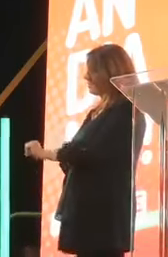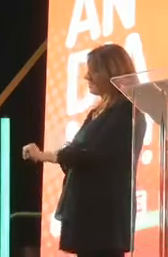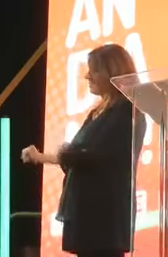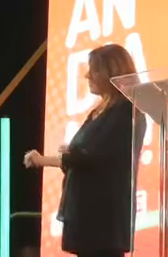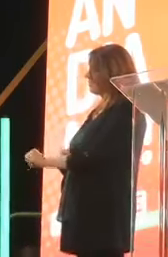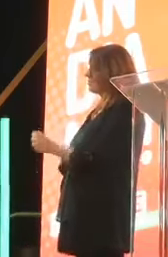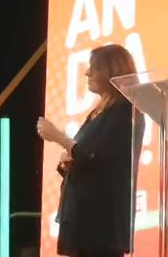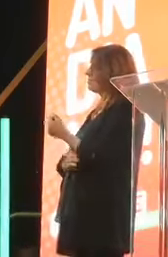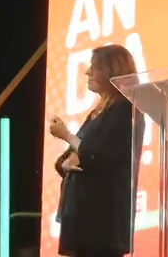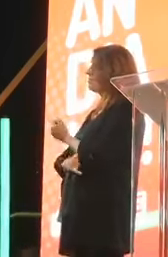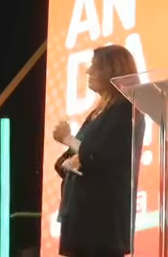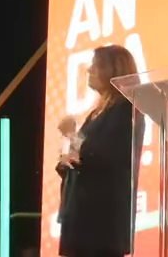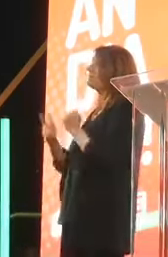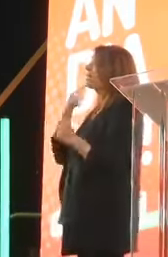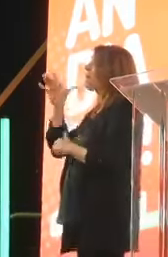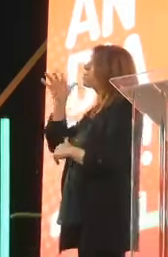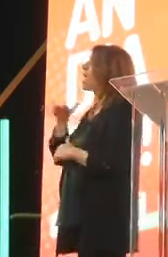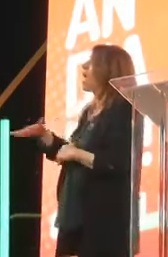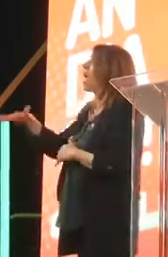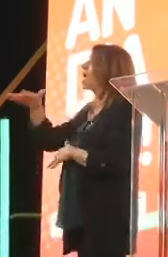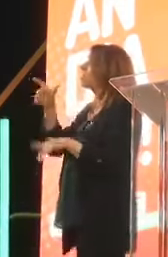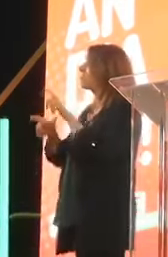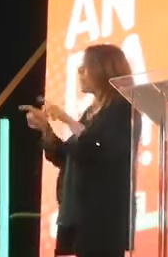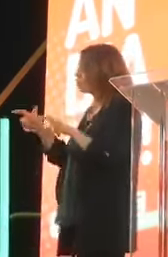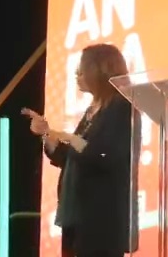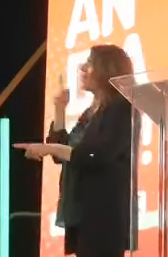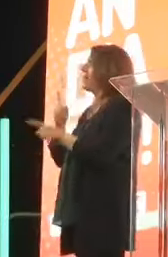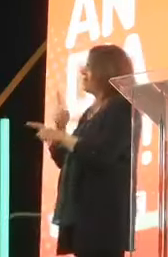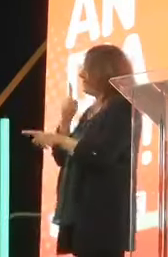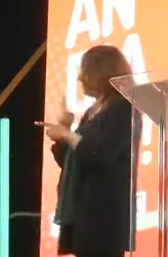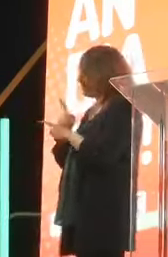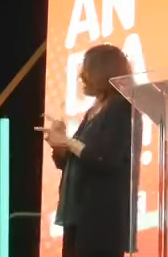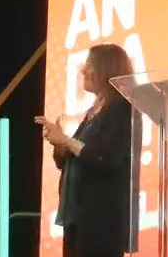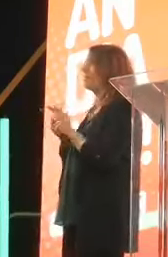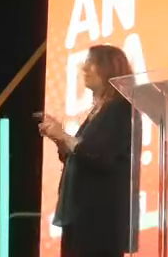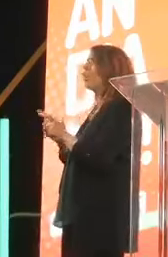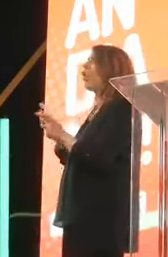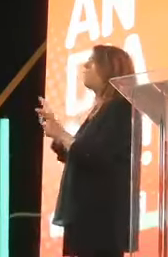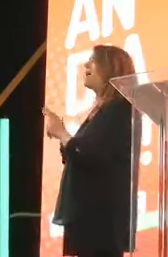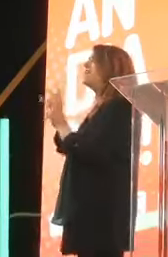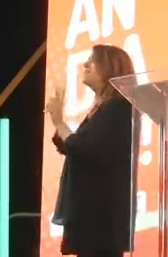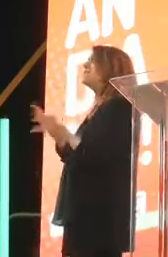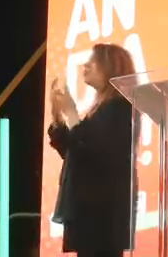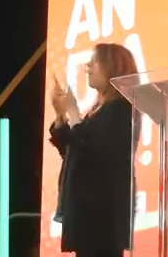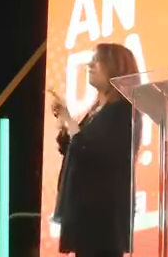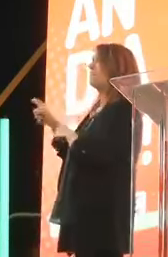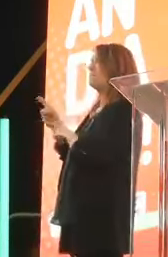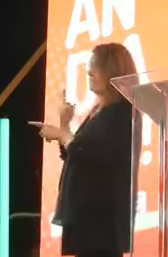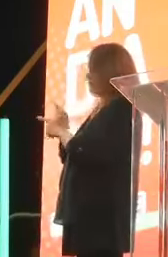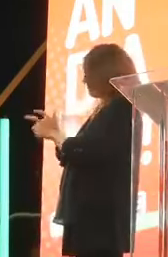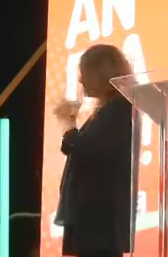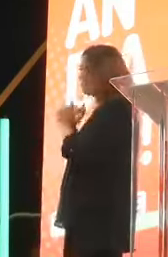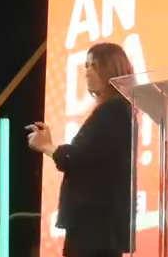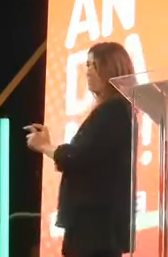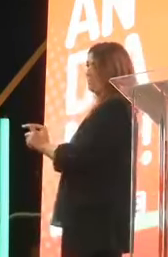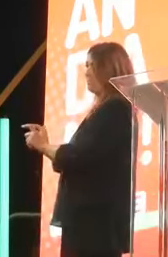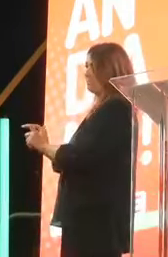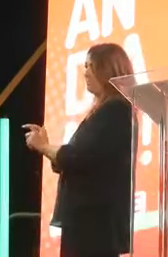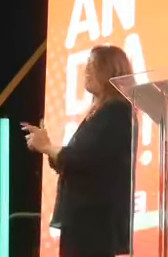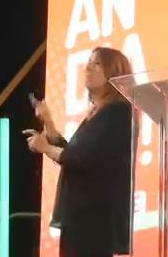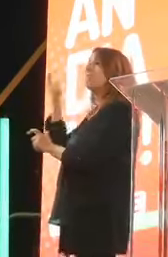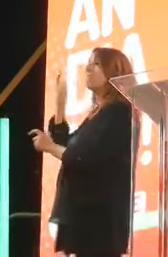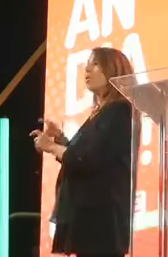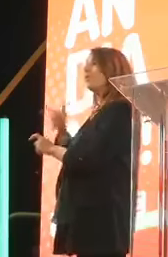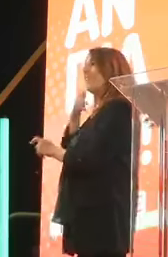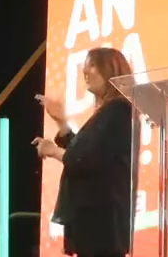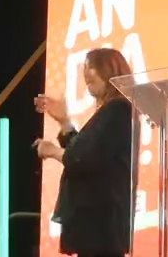Sarà la gente di Bari a rispedire questa strumentalizzazione becera al mittente. Perché mentre la destra